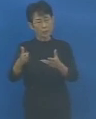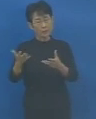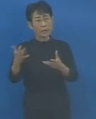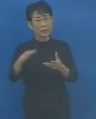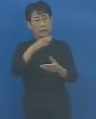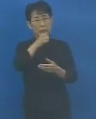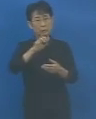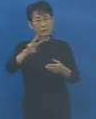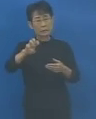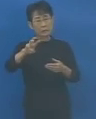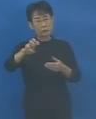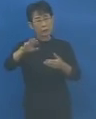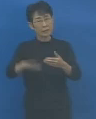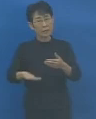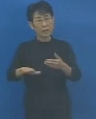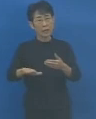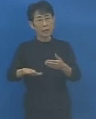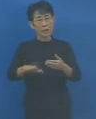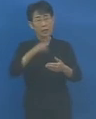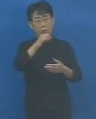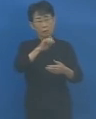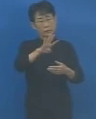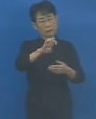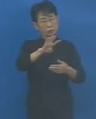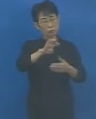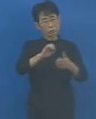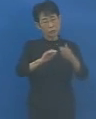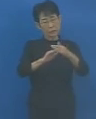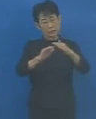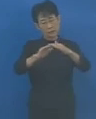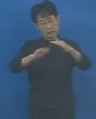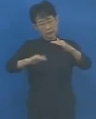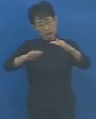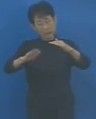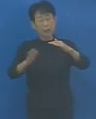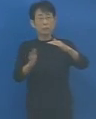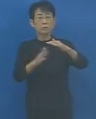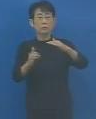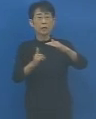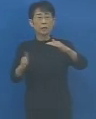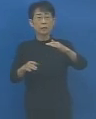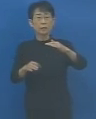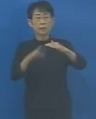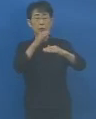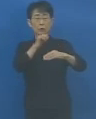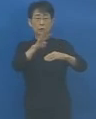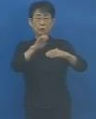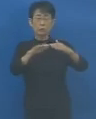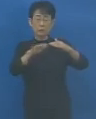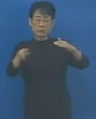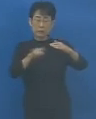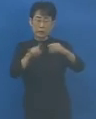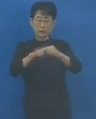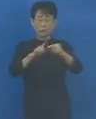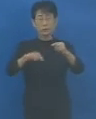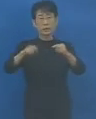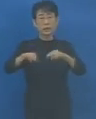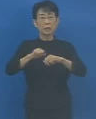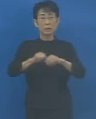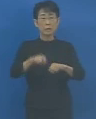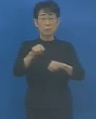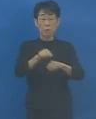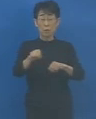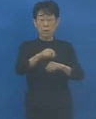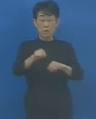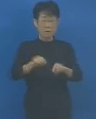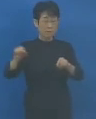30代以下、せいぜい40代ぐらいまでが中心になったそうで、急速な